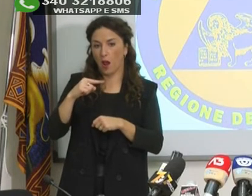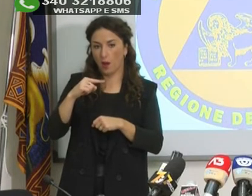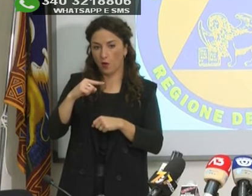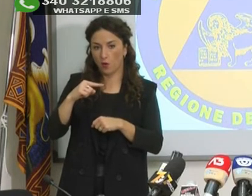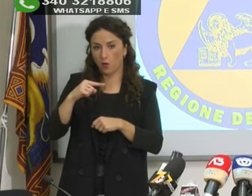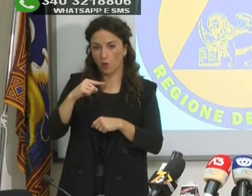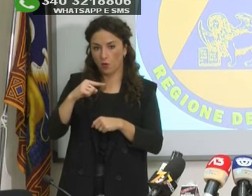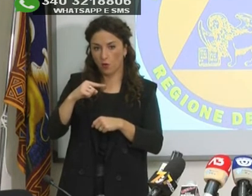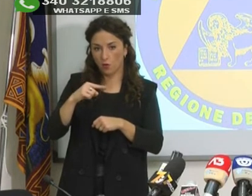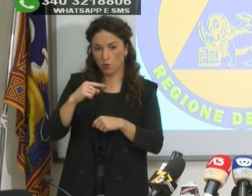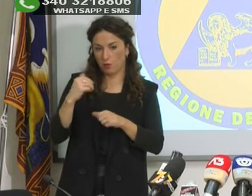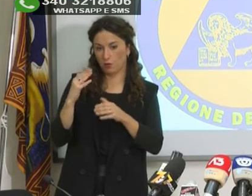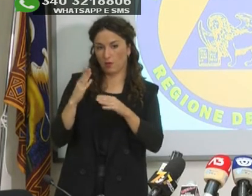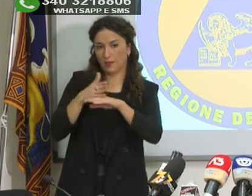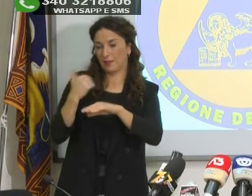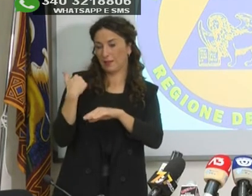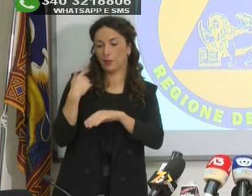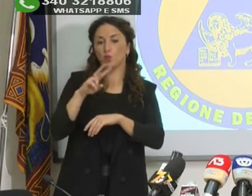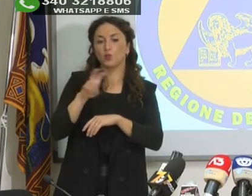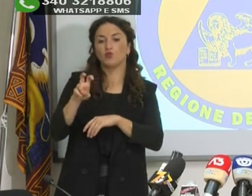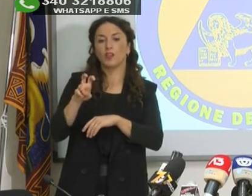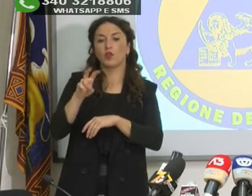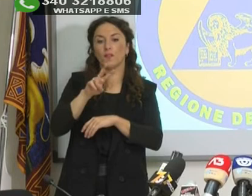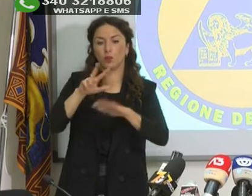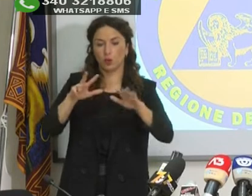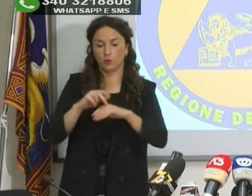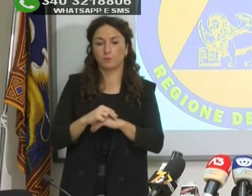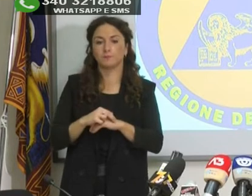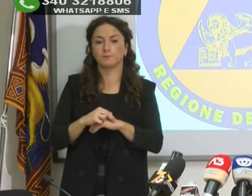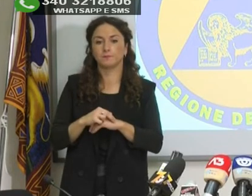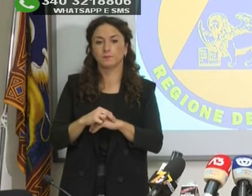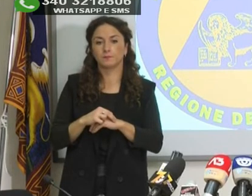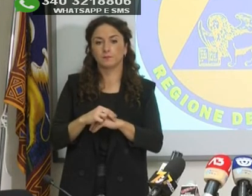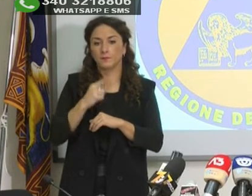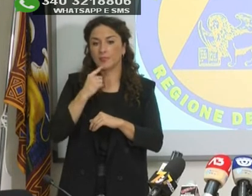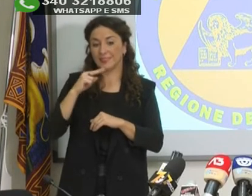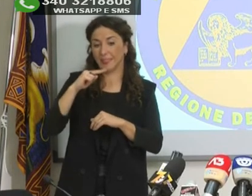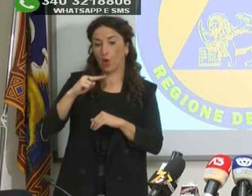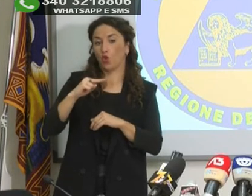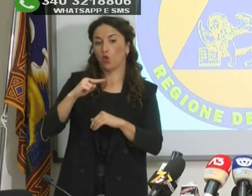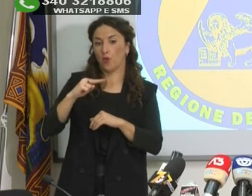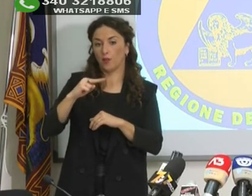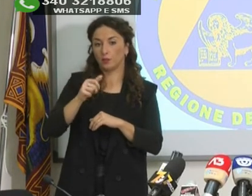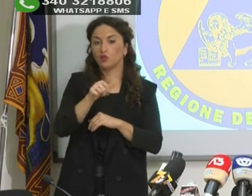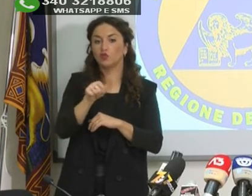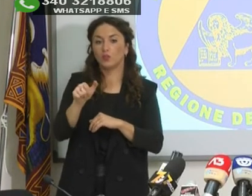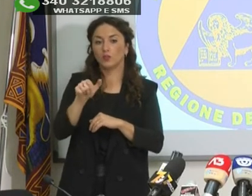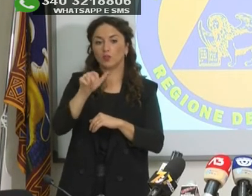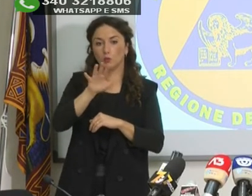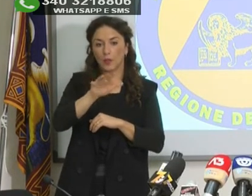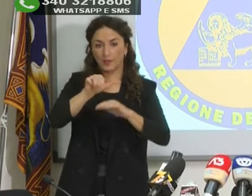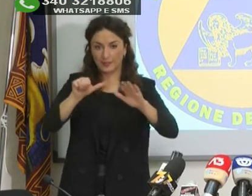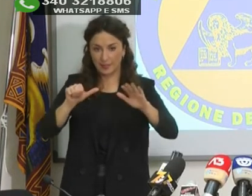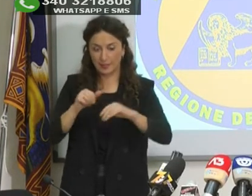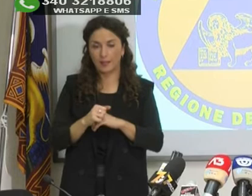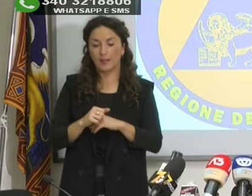facendo il primo anno, quindi sono entrati adesso, 228. Quelli che stanno facendo il secondo anno, 156.